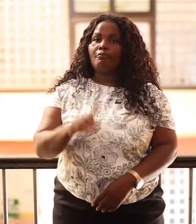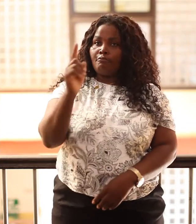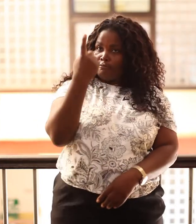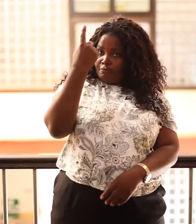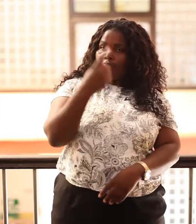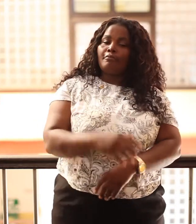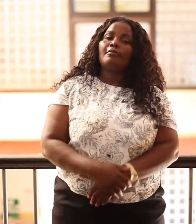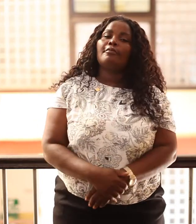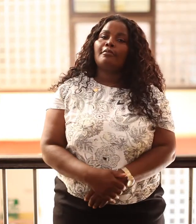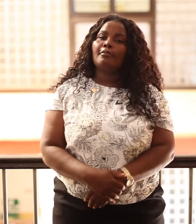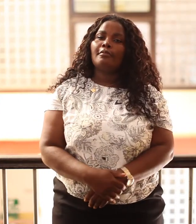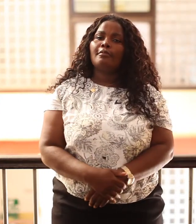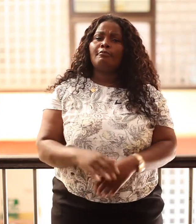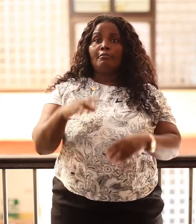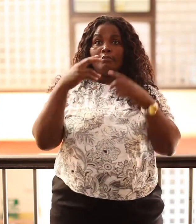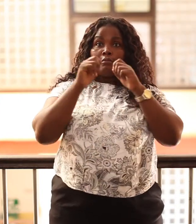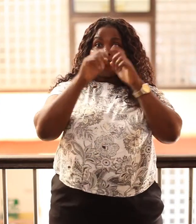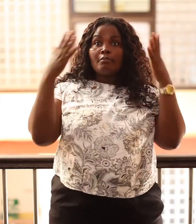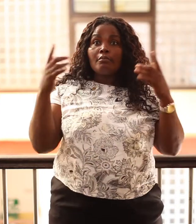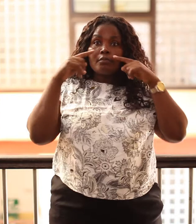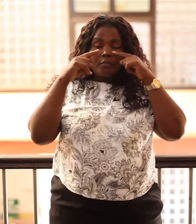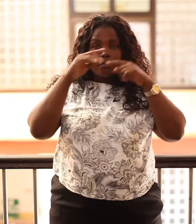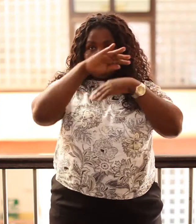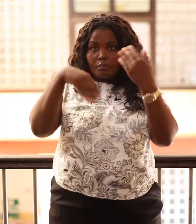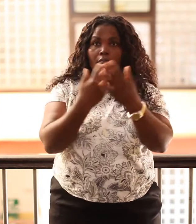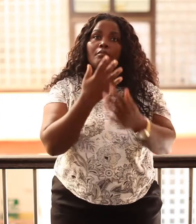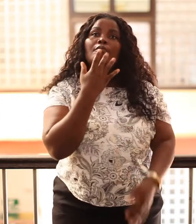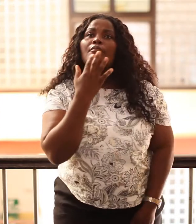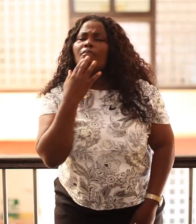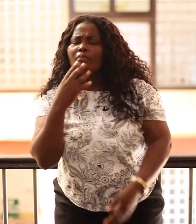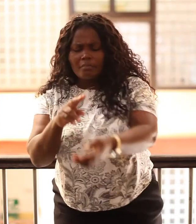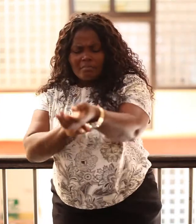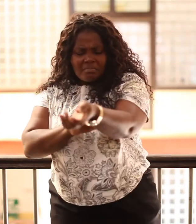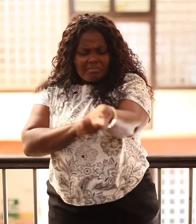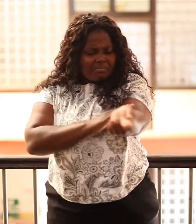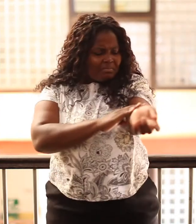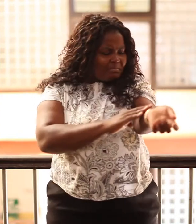Primero, abre tus ojos a todos los colores de piel.